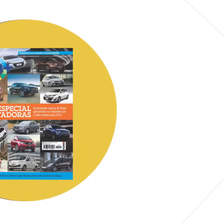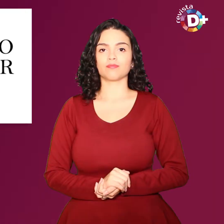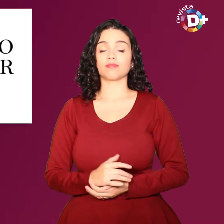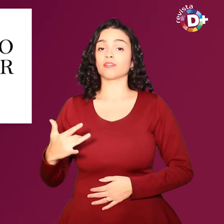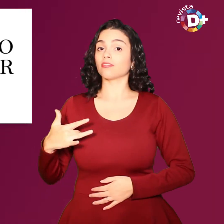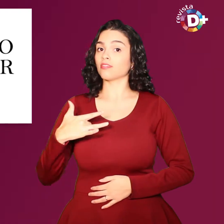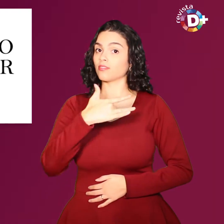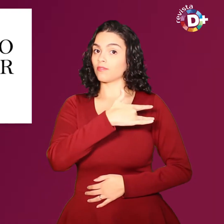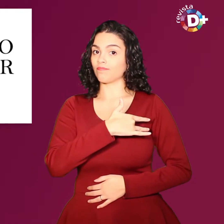Saúde.